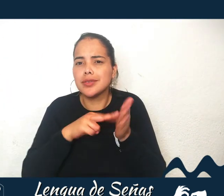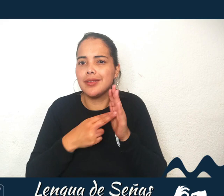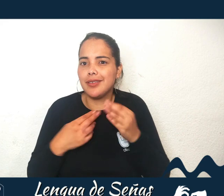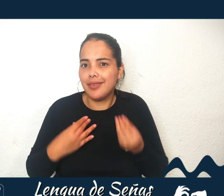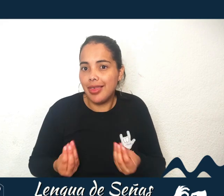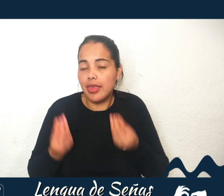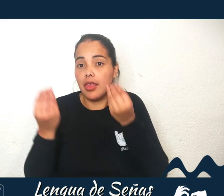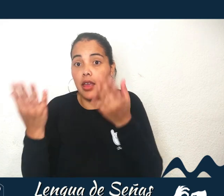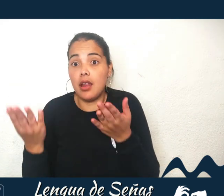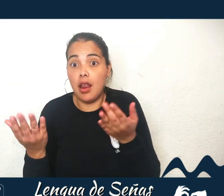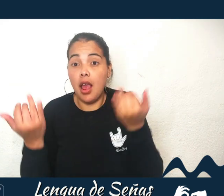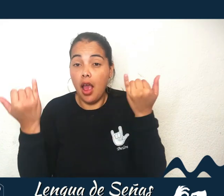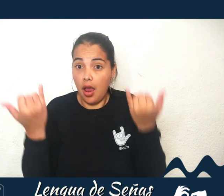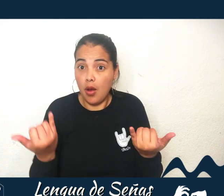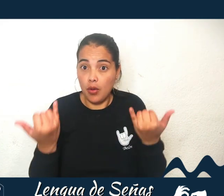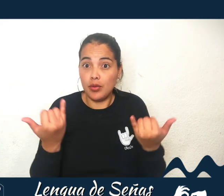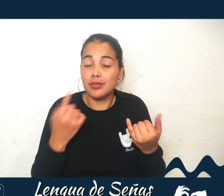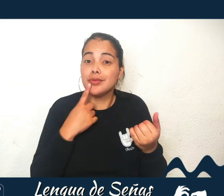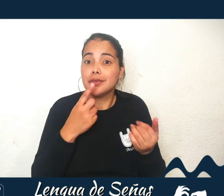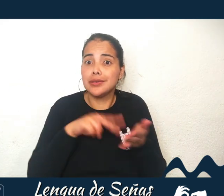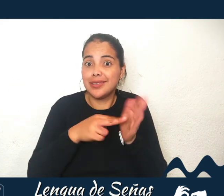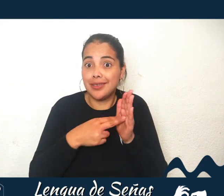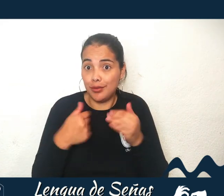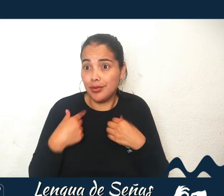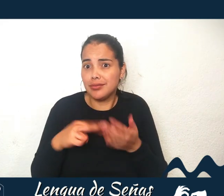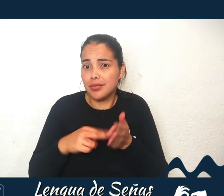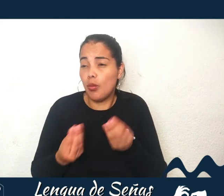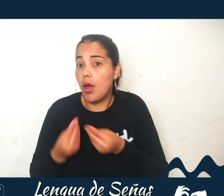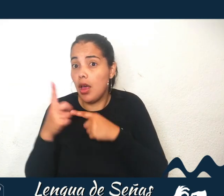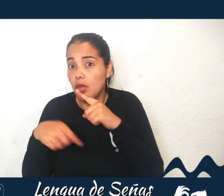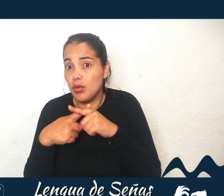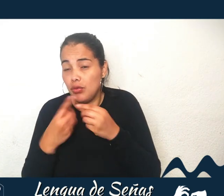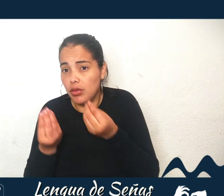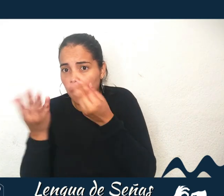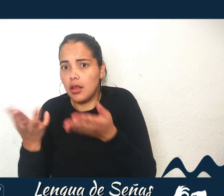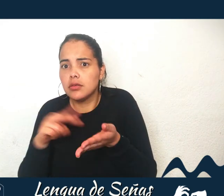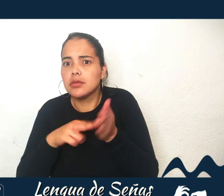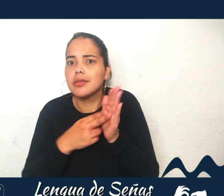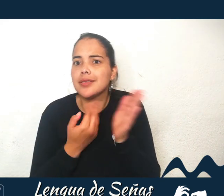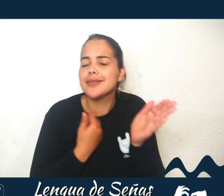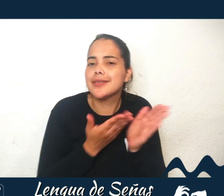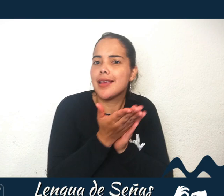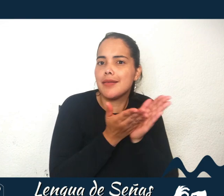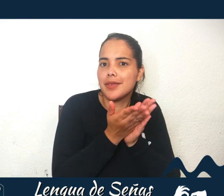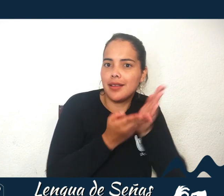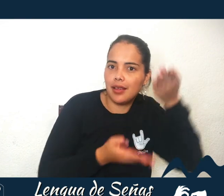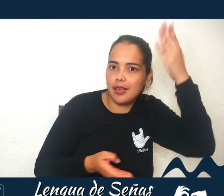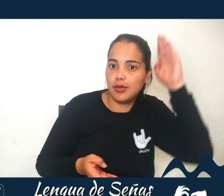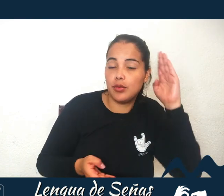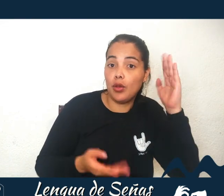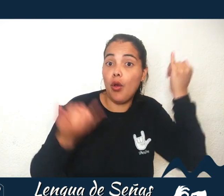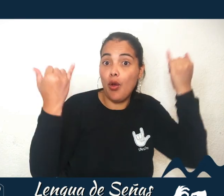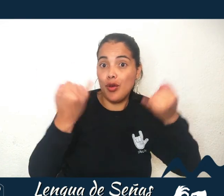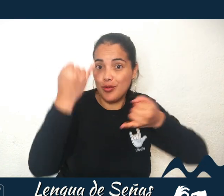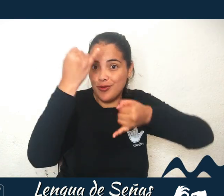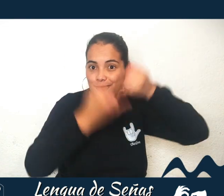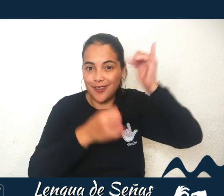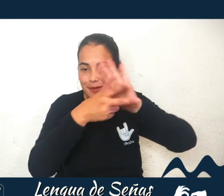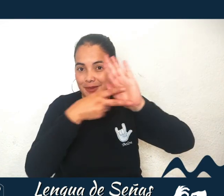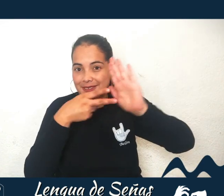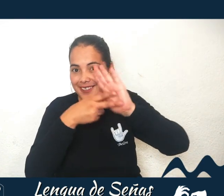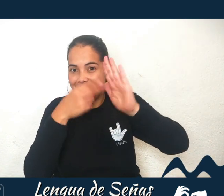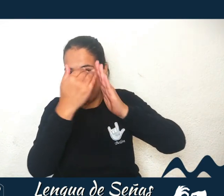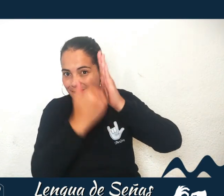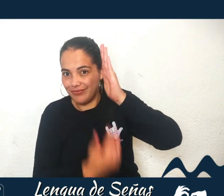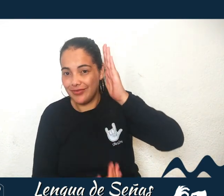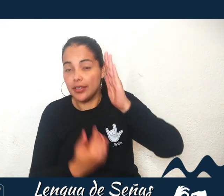dar. Vimos de que era un servicio, que era una administración dada. Pero en estos últimos versículos, Pablo nos